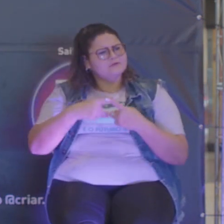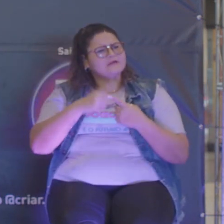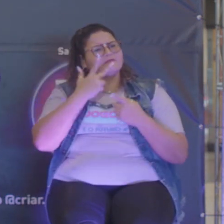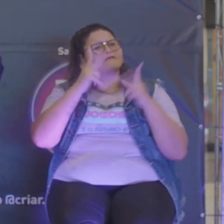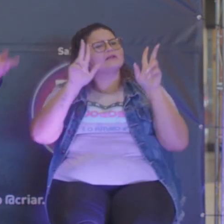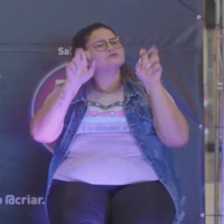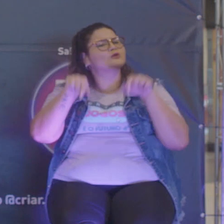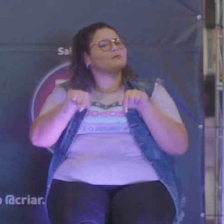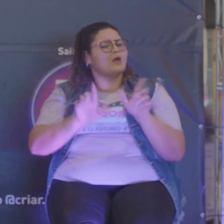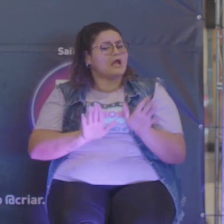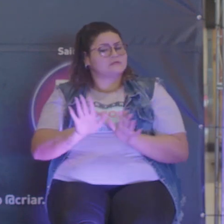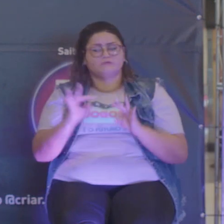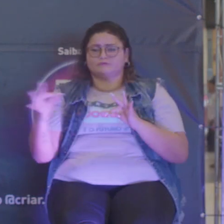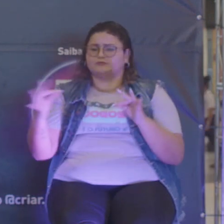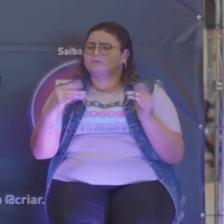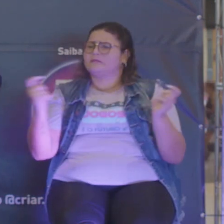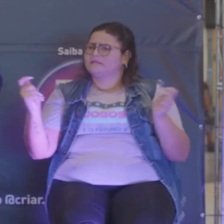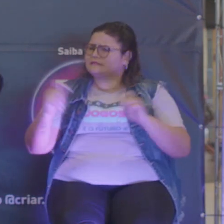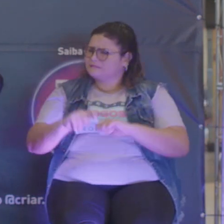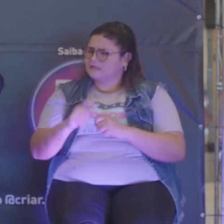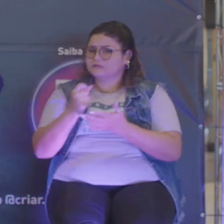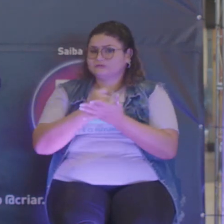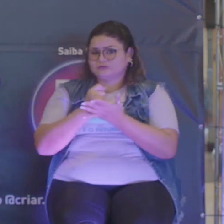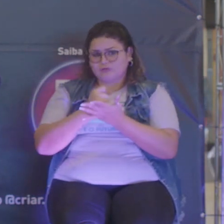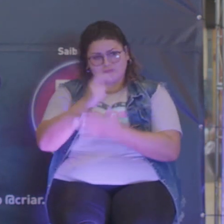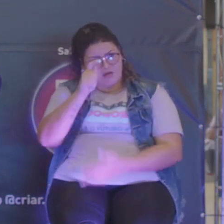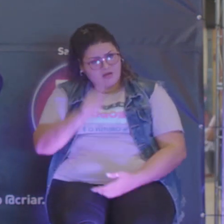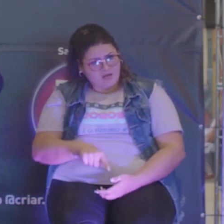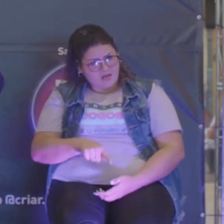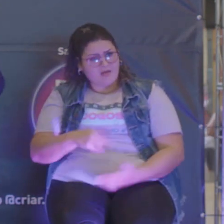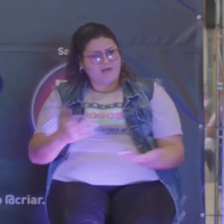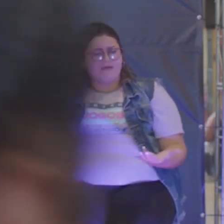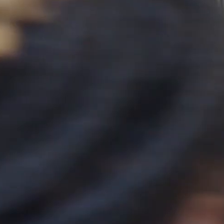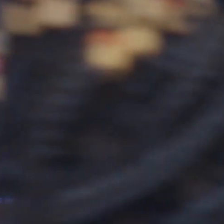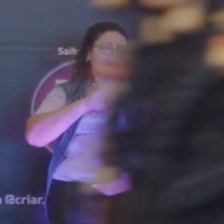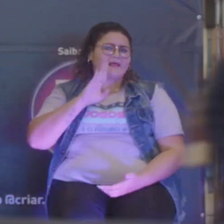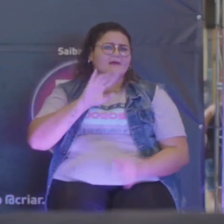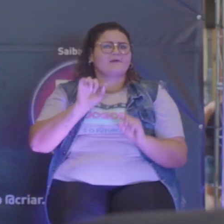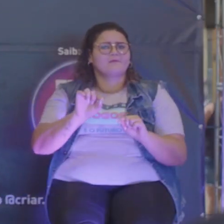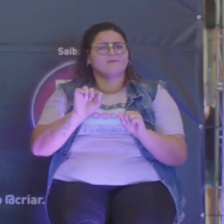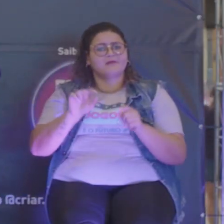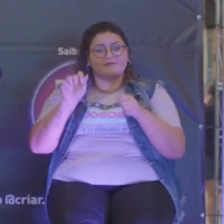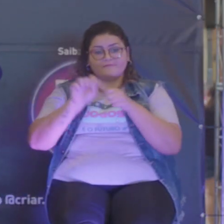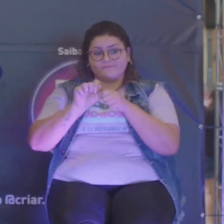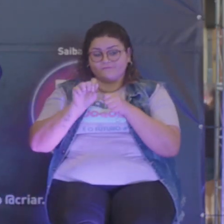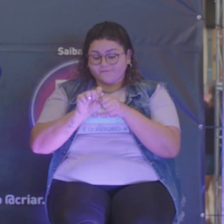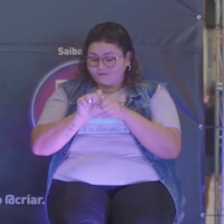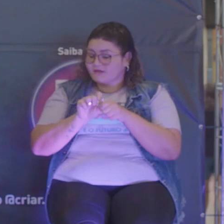falando de algo que é acessível para todo mundo, jogos eletrônicos, né? Eu acho bem bacana quando a gente faz